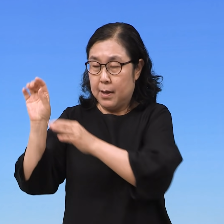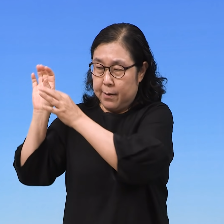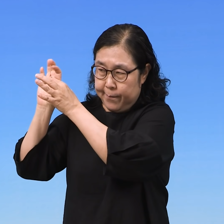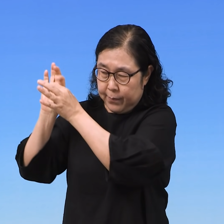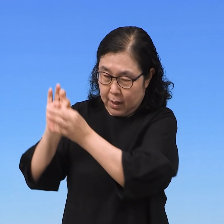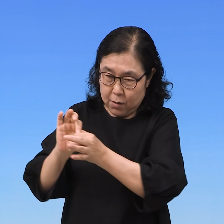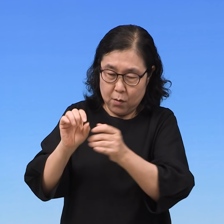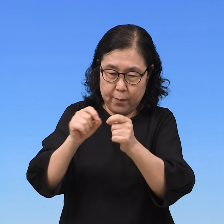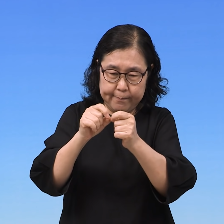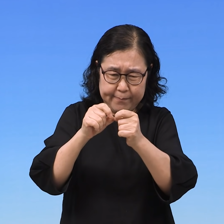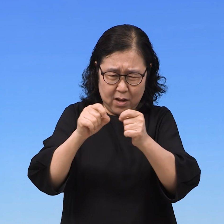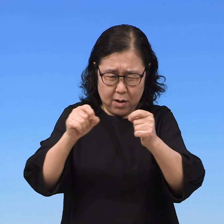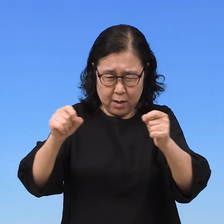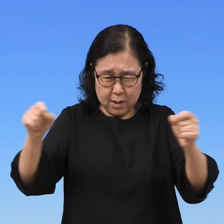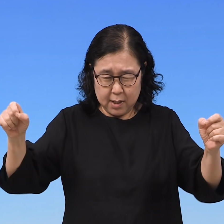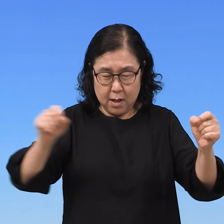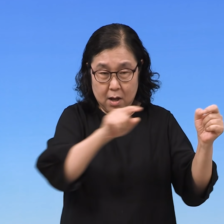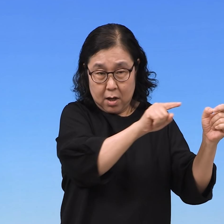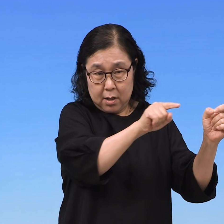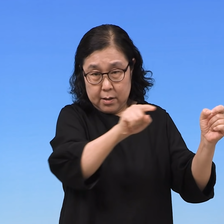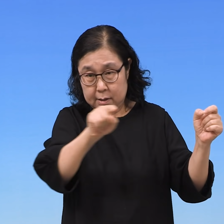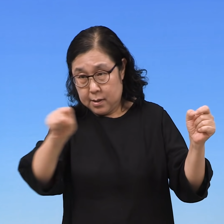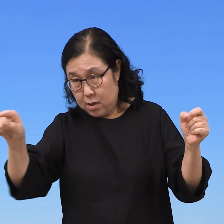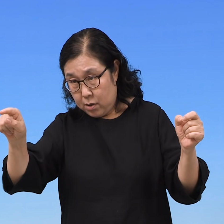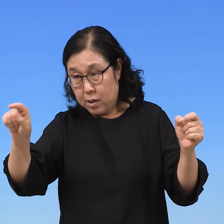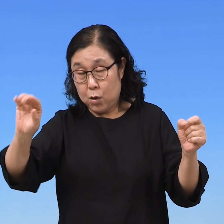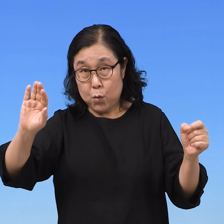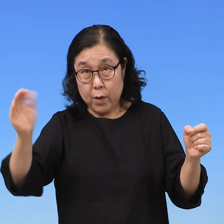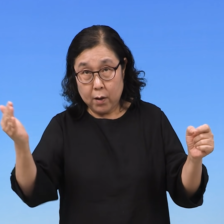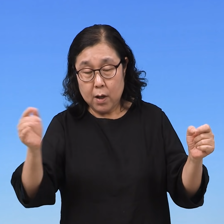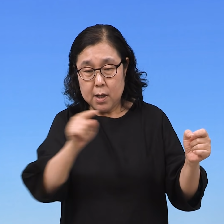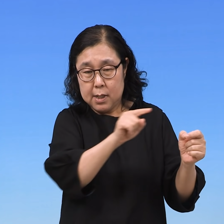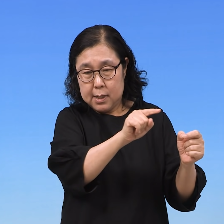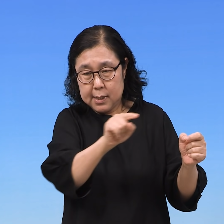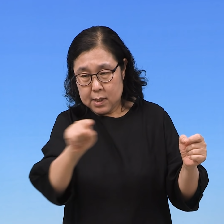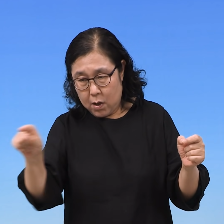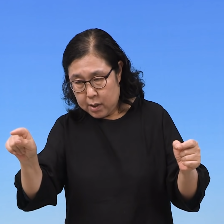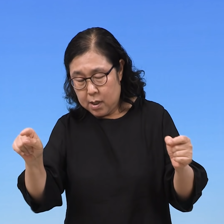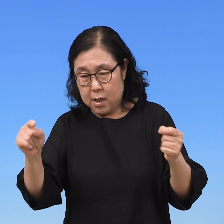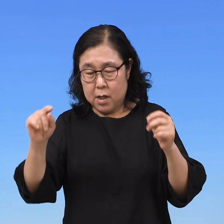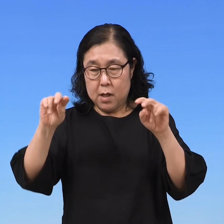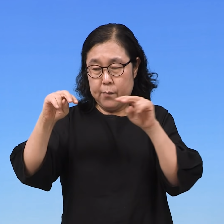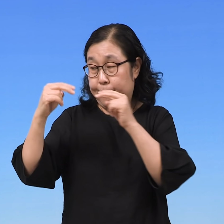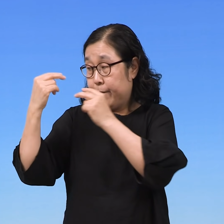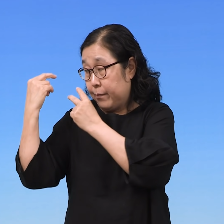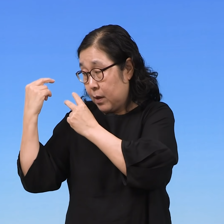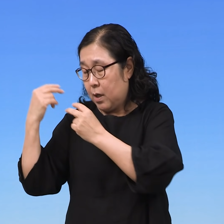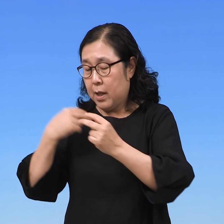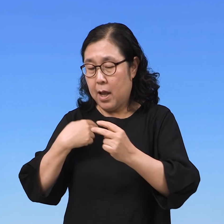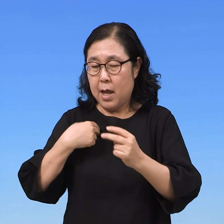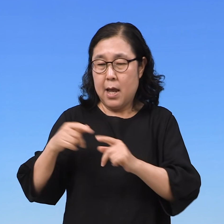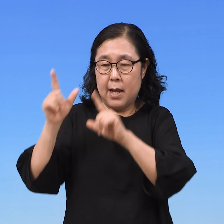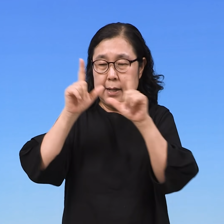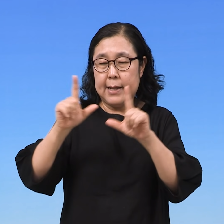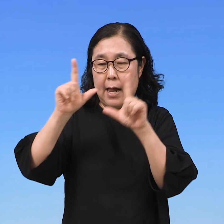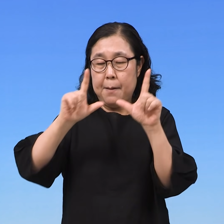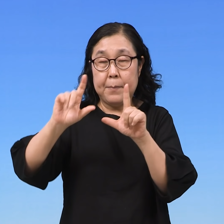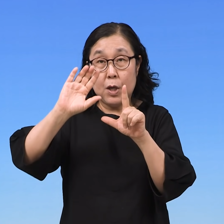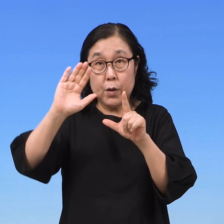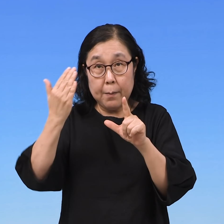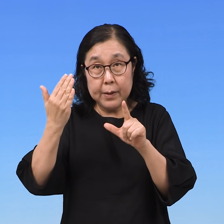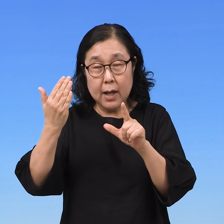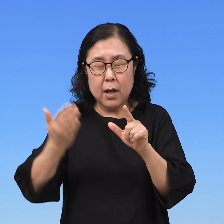어떤 일들에 대한 점이 이루어서 선을 이루고 그 선을 돌아보면 내 인생이 된다고 지난번 말씀을